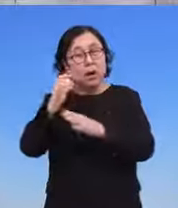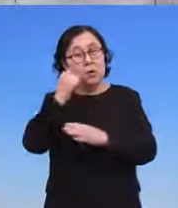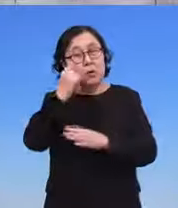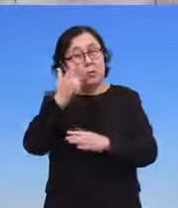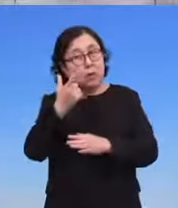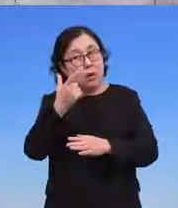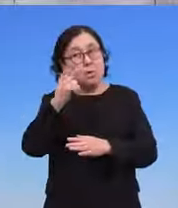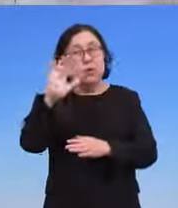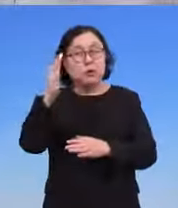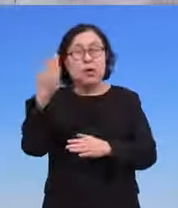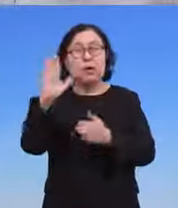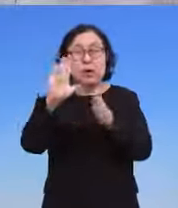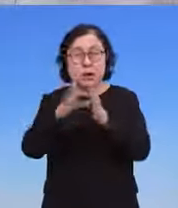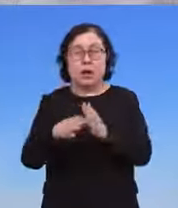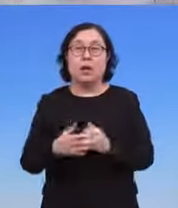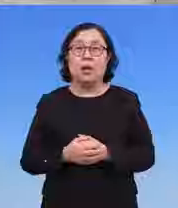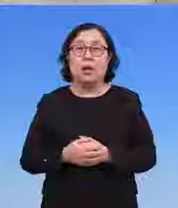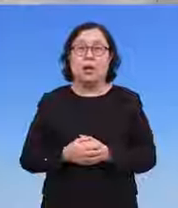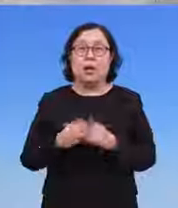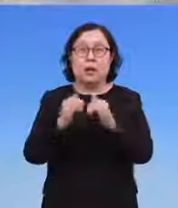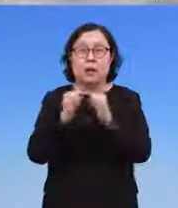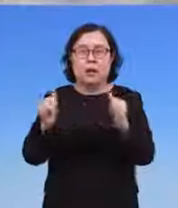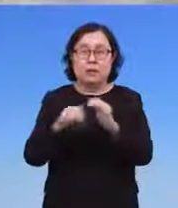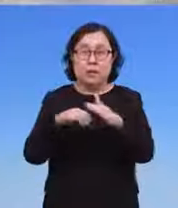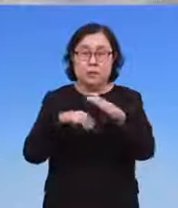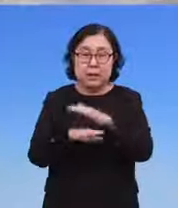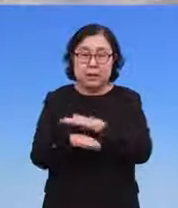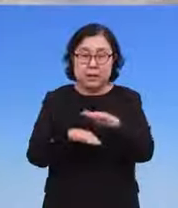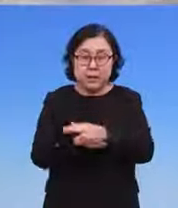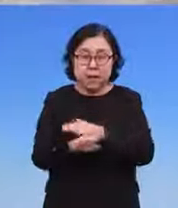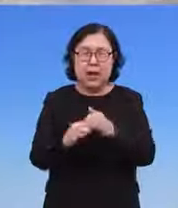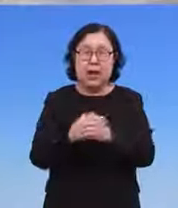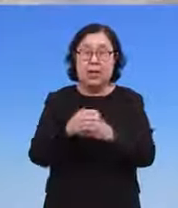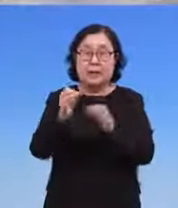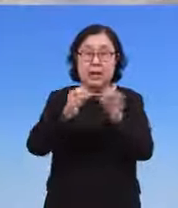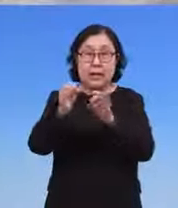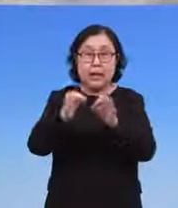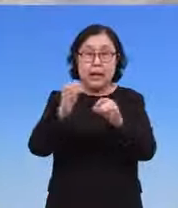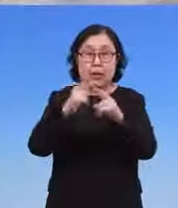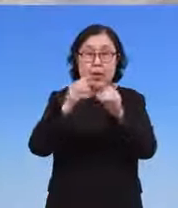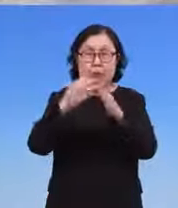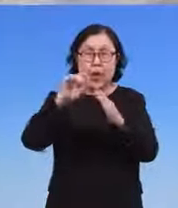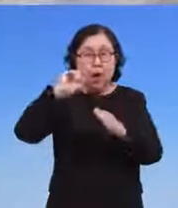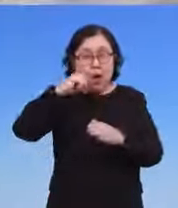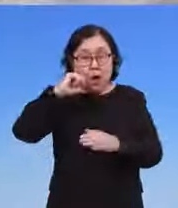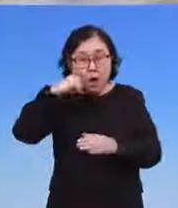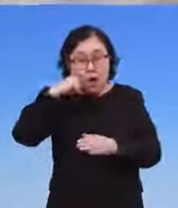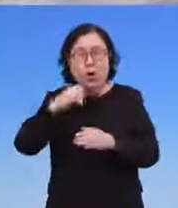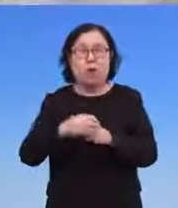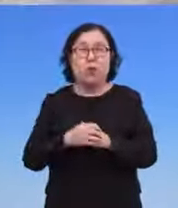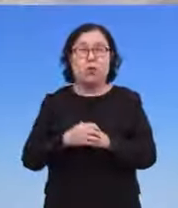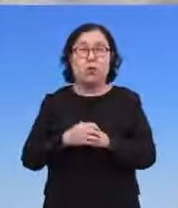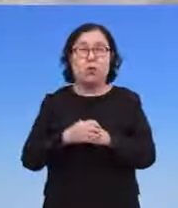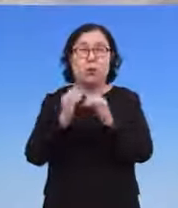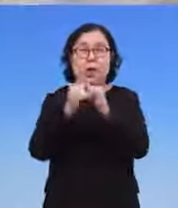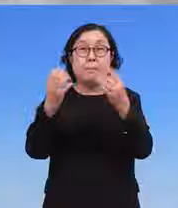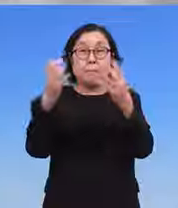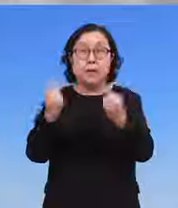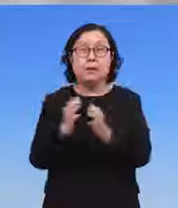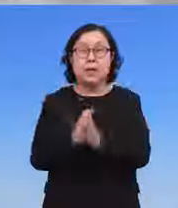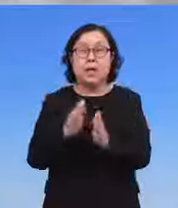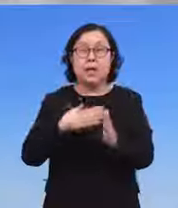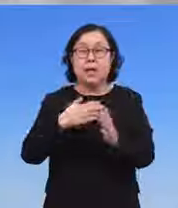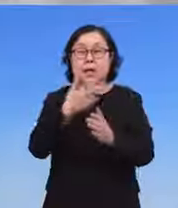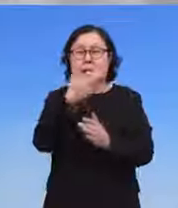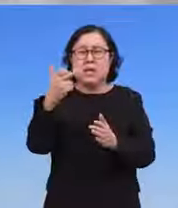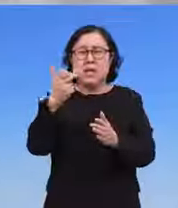정도 되던 시점인데요. 그때만 해도 다들 지하 상가교회에 어려운 분들이 많은데 이렇게 큰 건물을 우리 필요